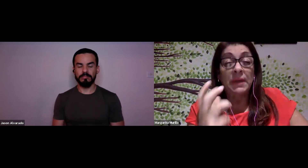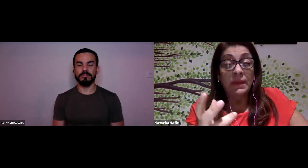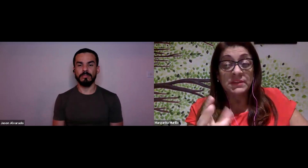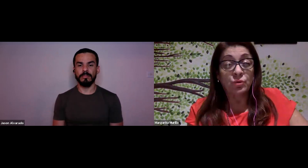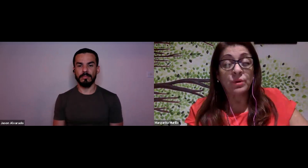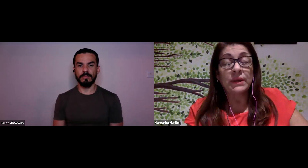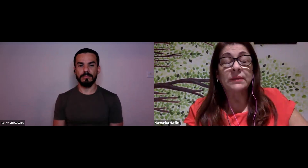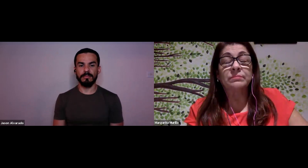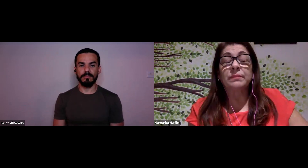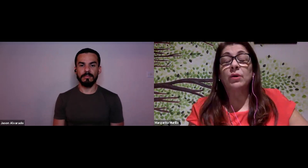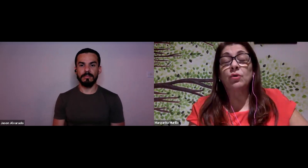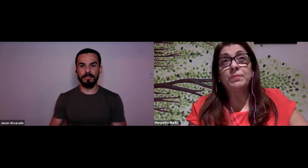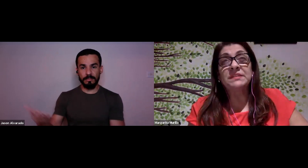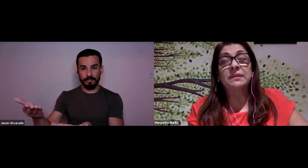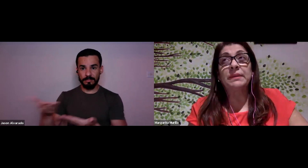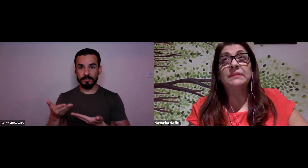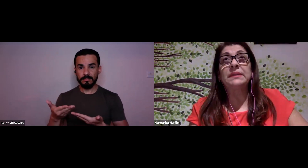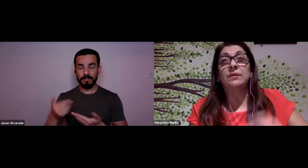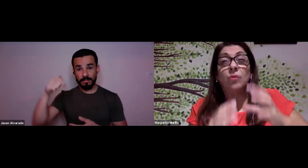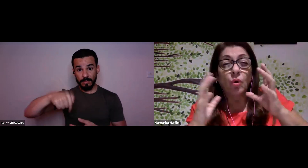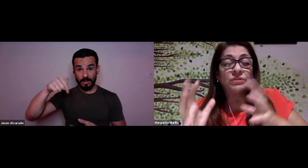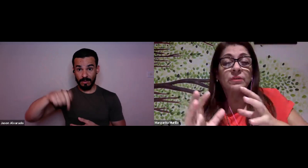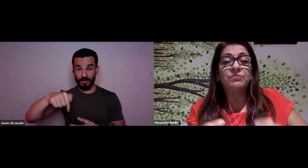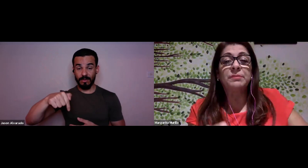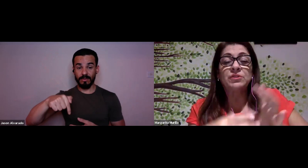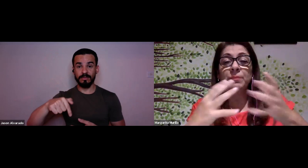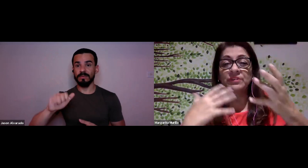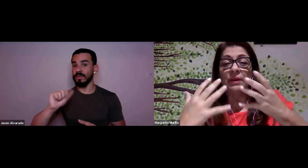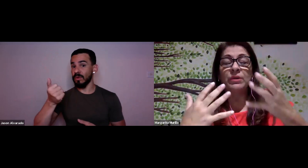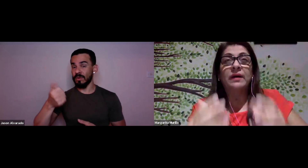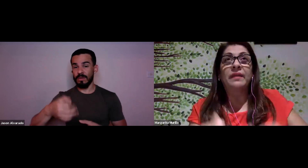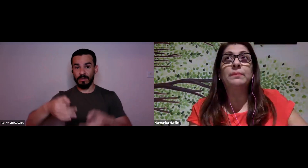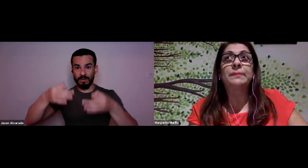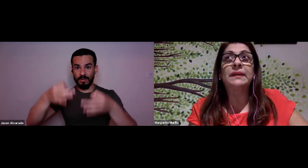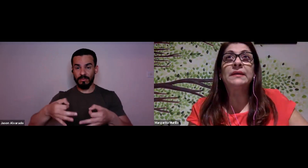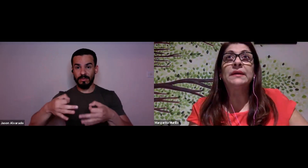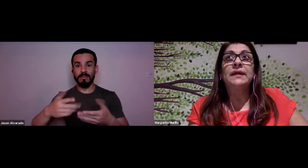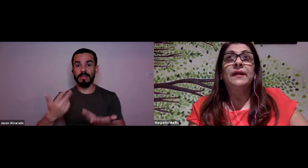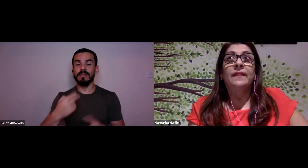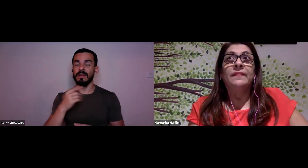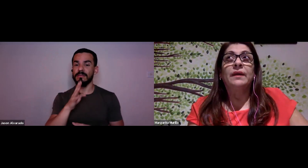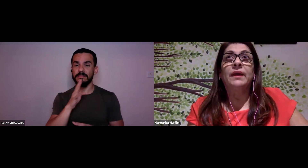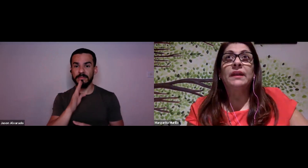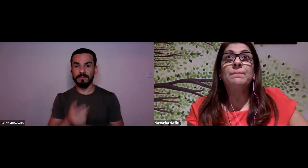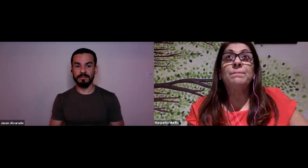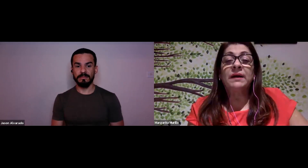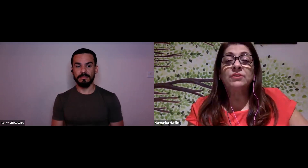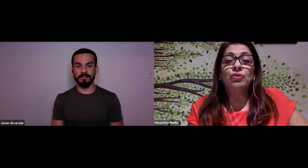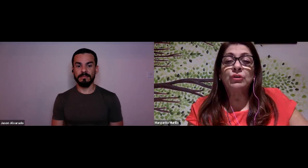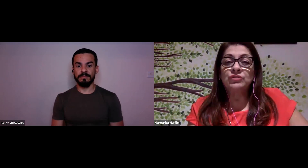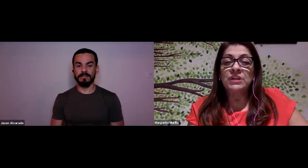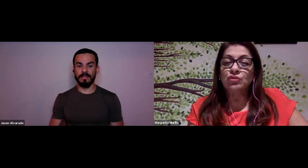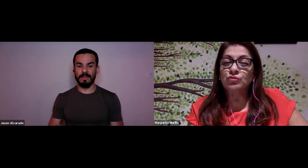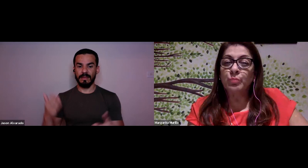me llegó en hoy precisamente otra confirmación pero esa la voy a dar verbal del